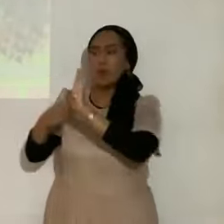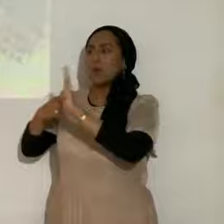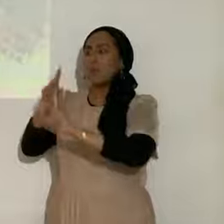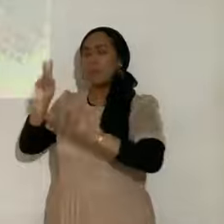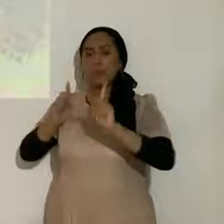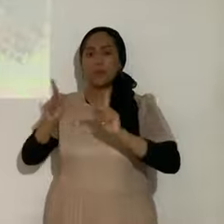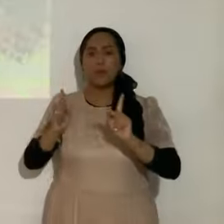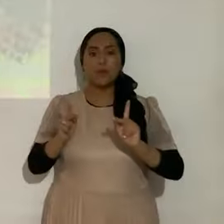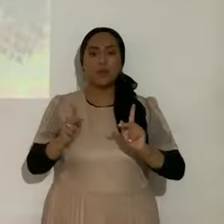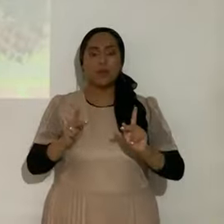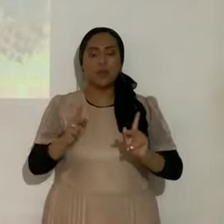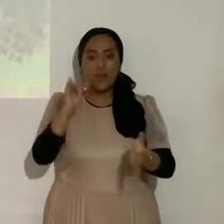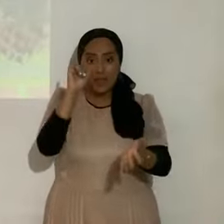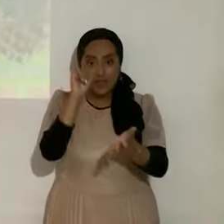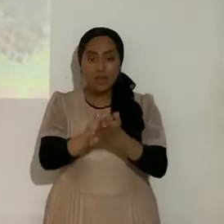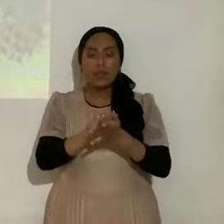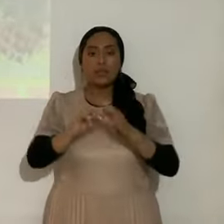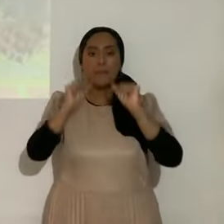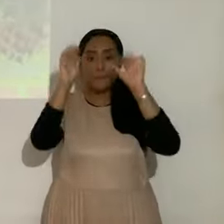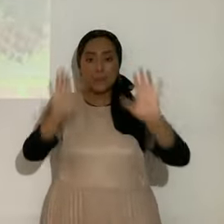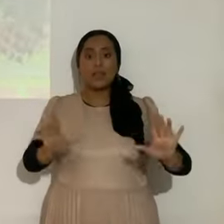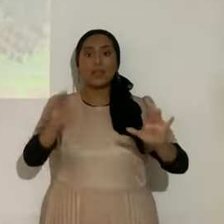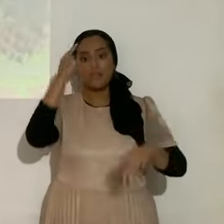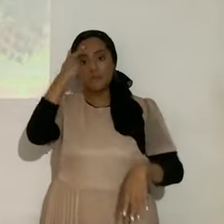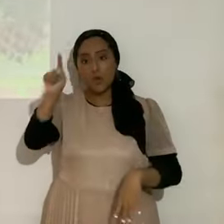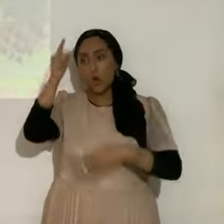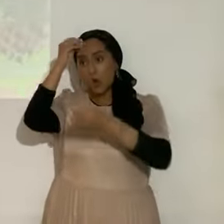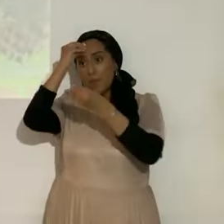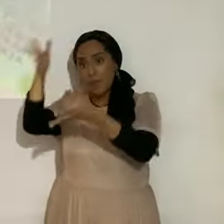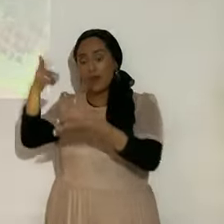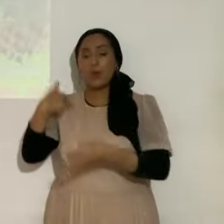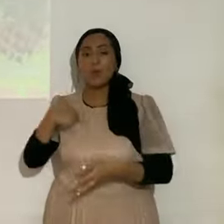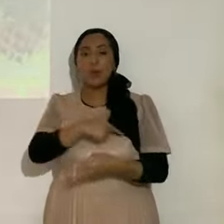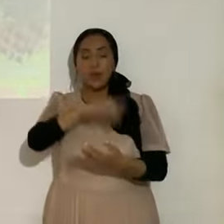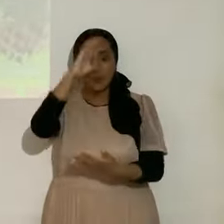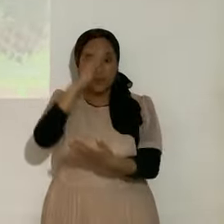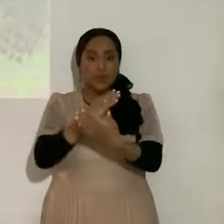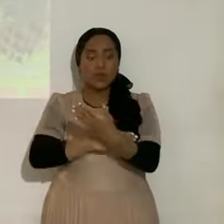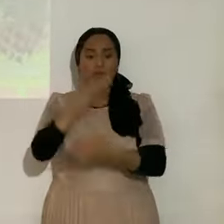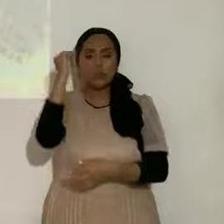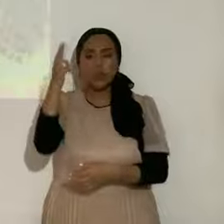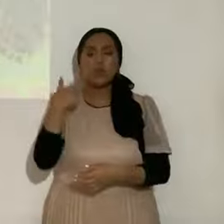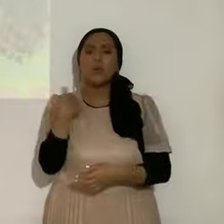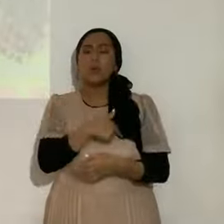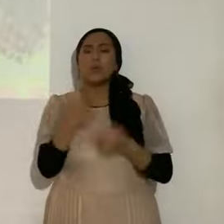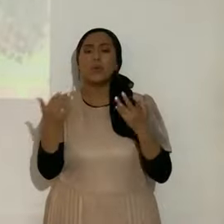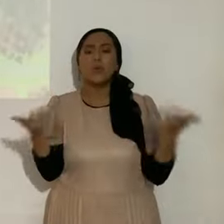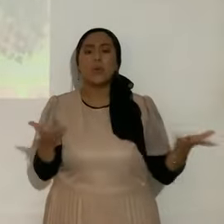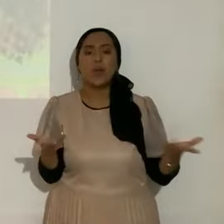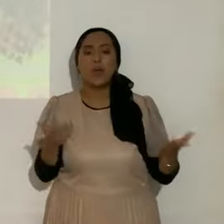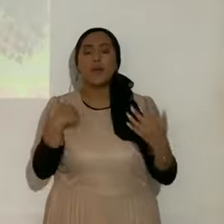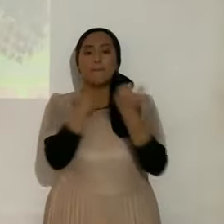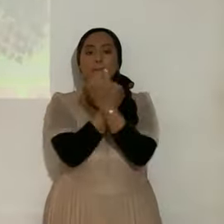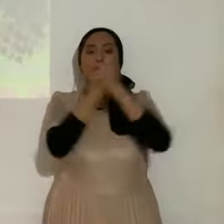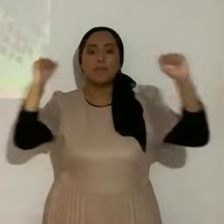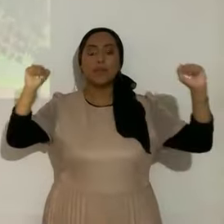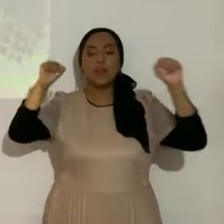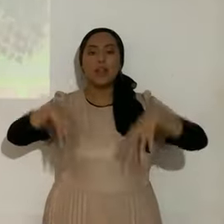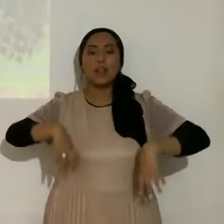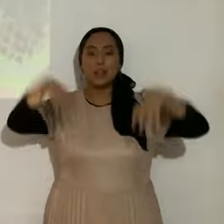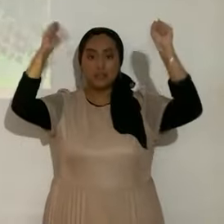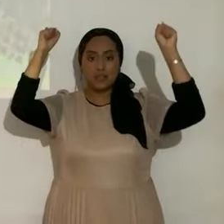Él. Esto es la recompensa por la obediencia. Nosotros que somos hijos de Yahweh, ¿qué esperamos? La redención, el